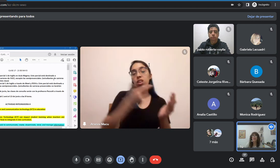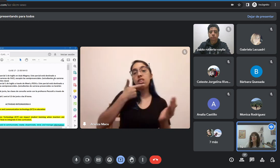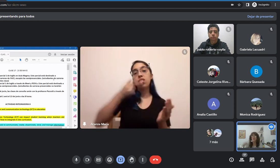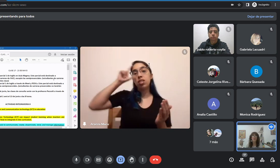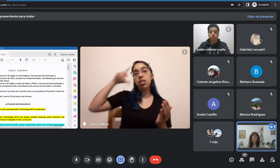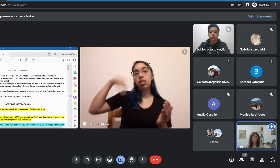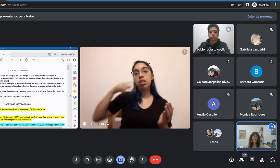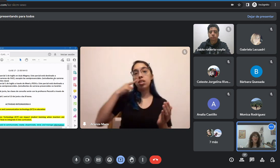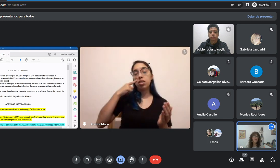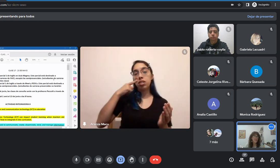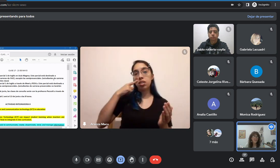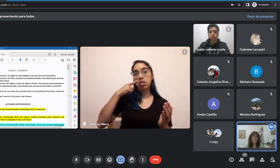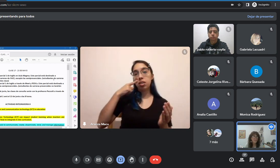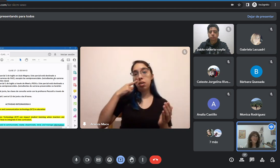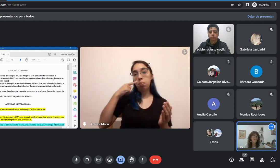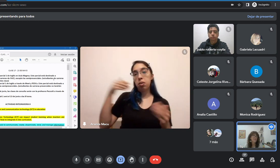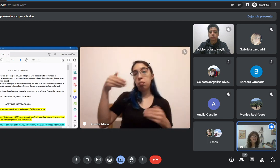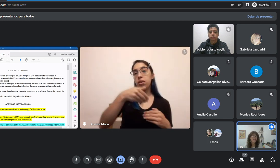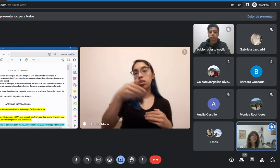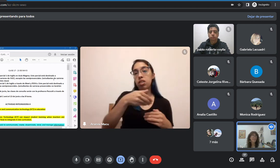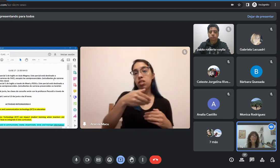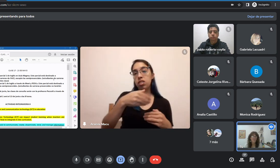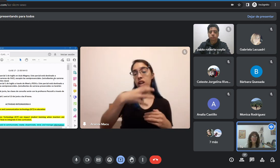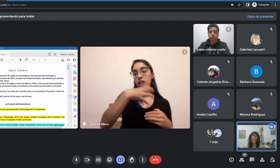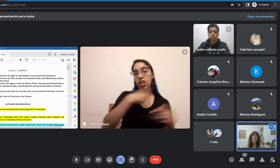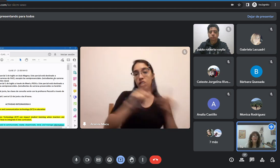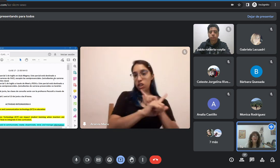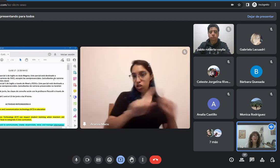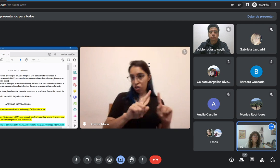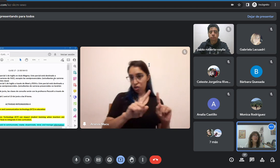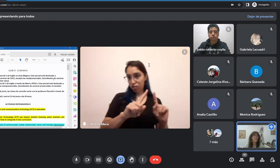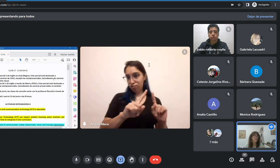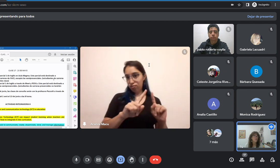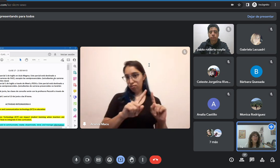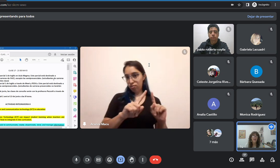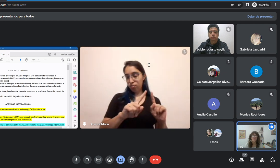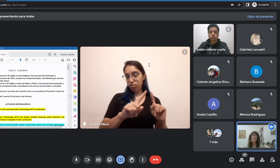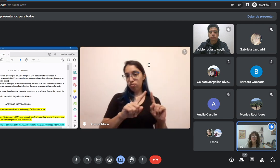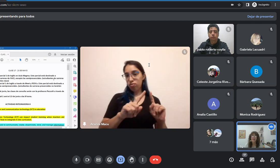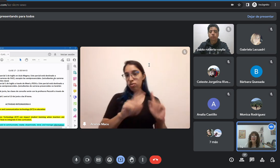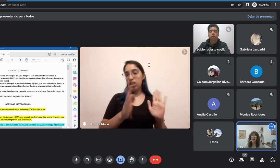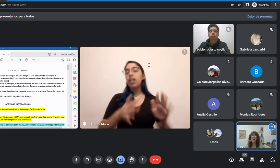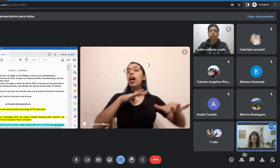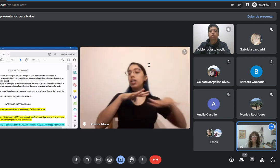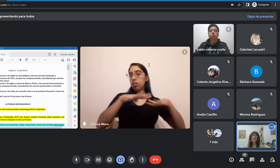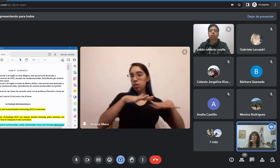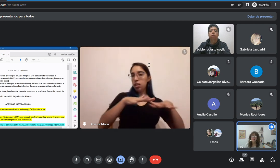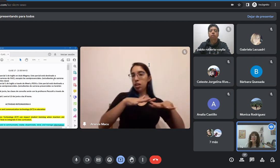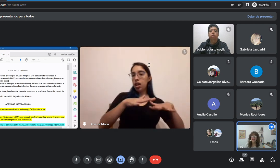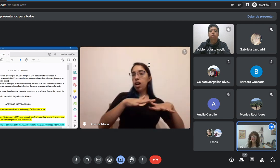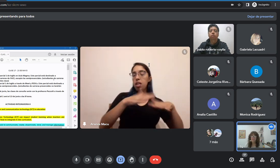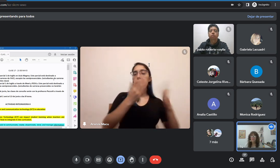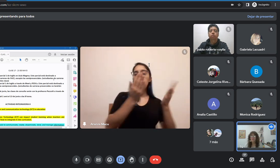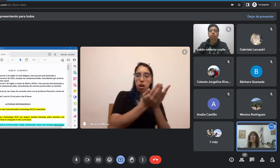todos las actividades integradoras para estudiar o para